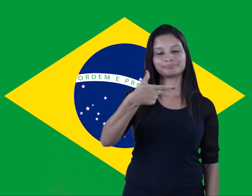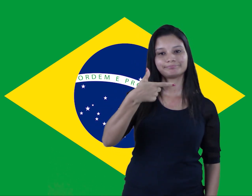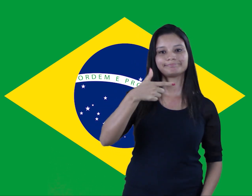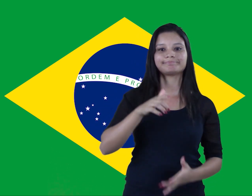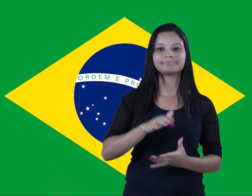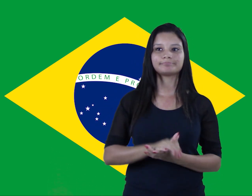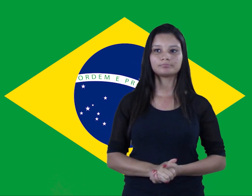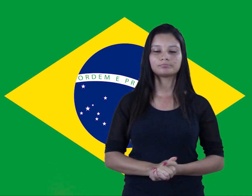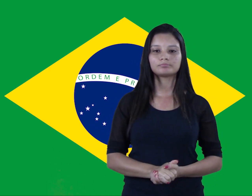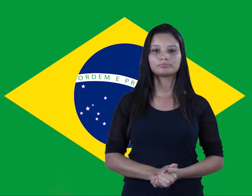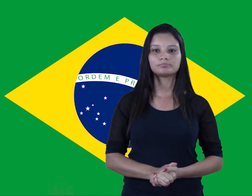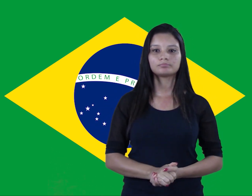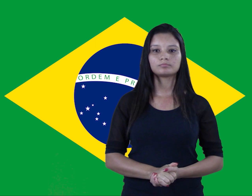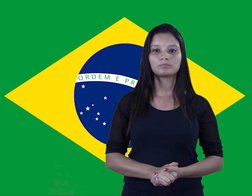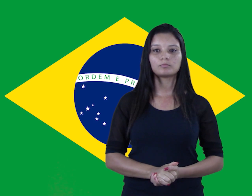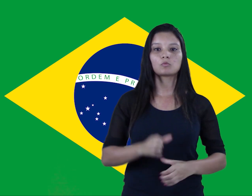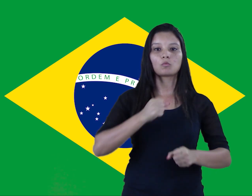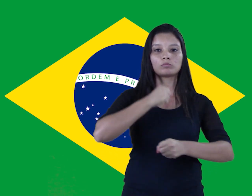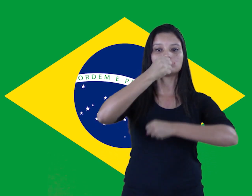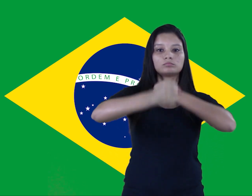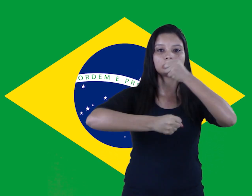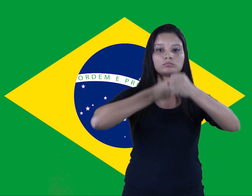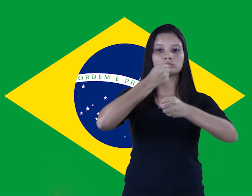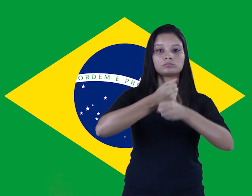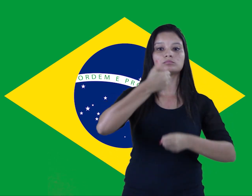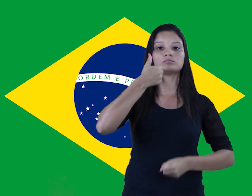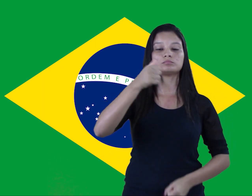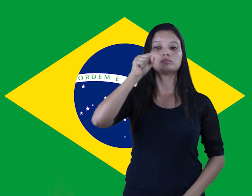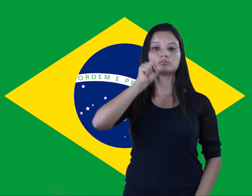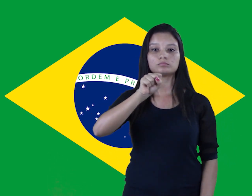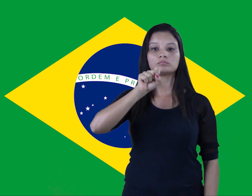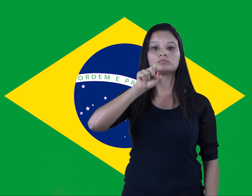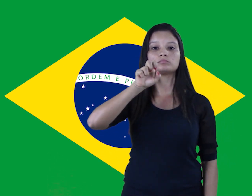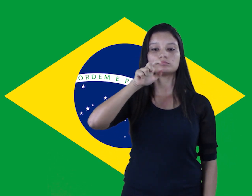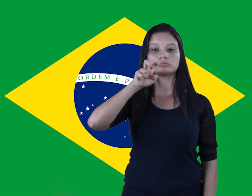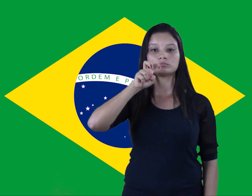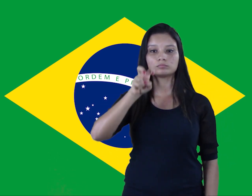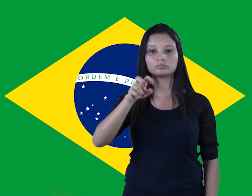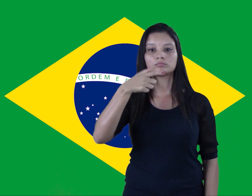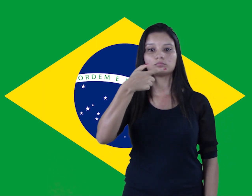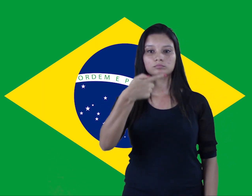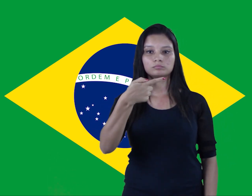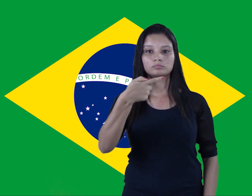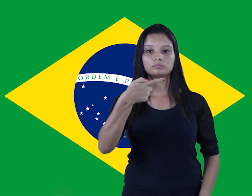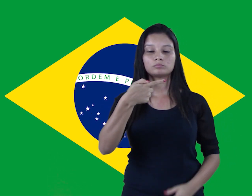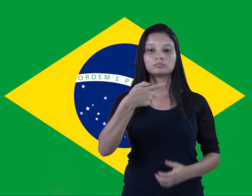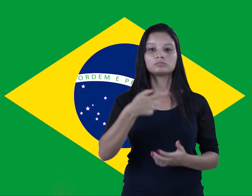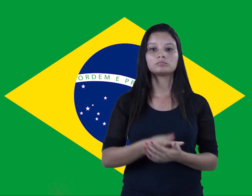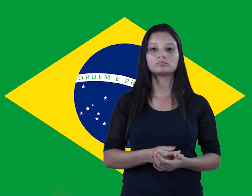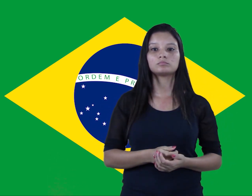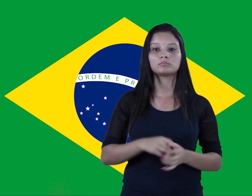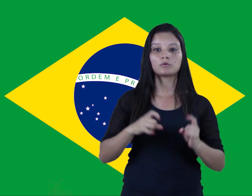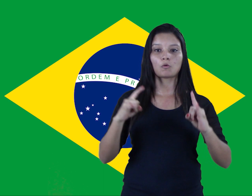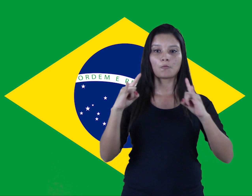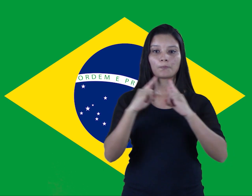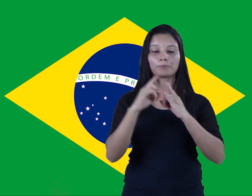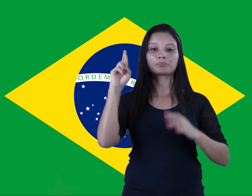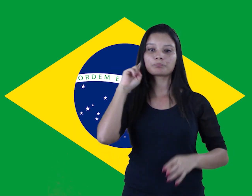1872. No ano de 1857, o Instituto dos Surdos Mudos teve